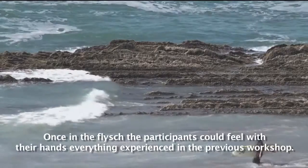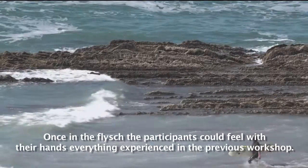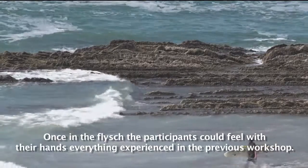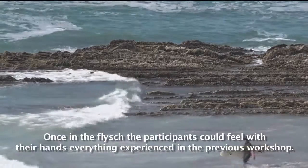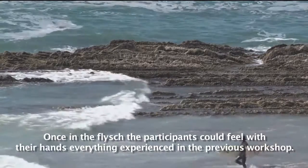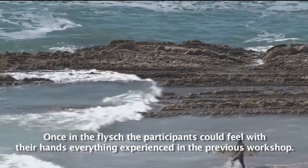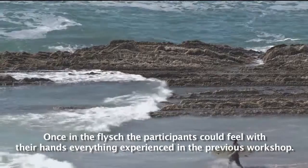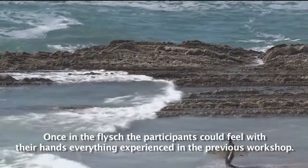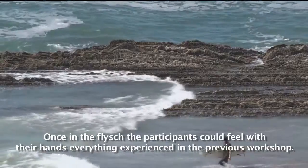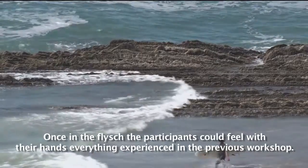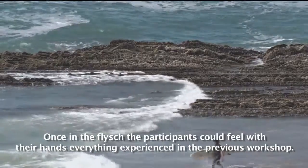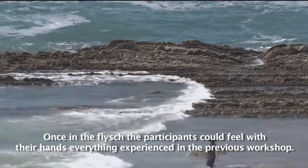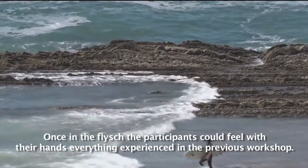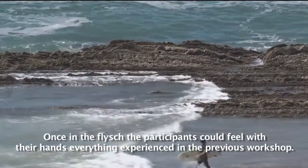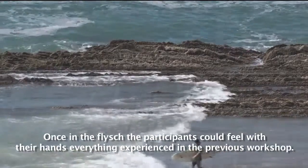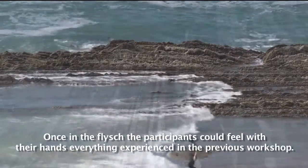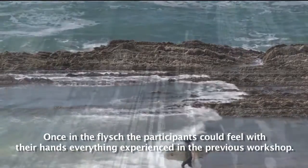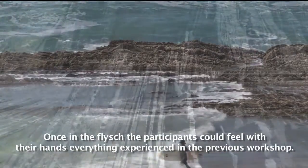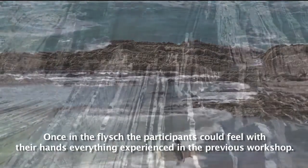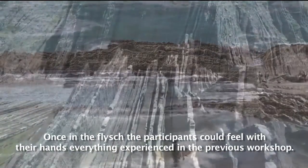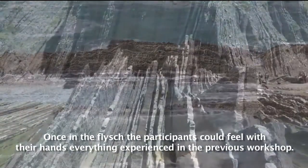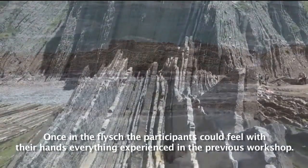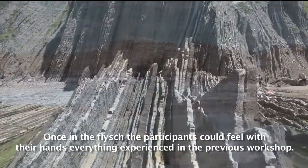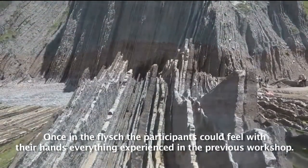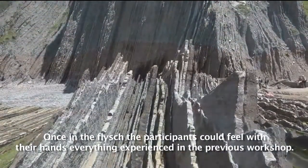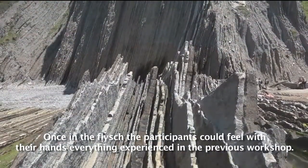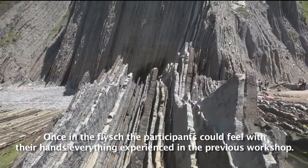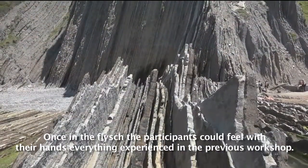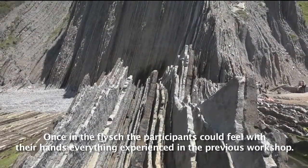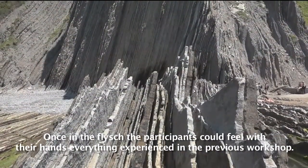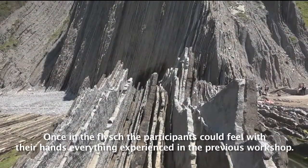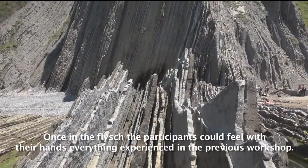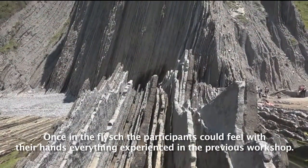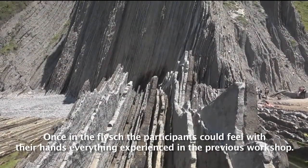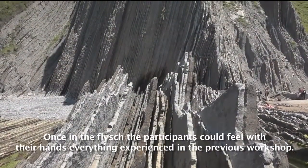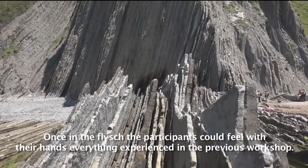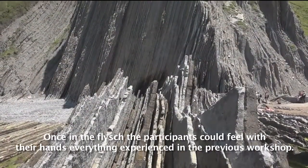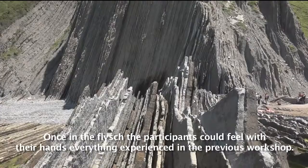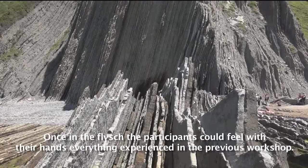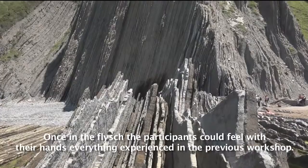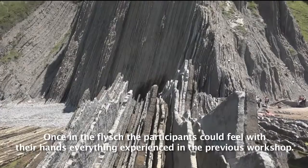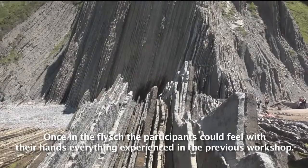Una vez en el Flysch y también ayudados por el tacto, pudieron reconocer todo lo que habían experimentado en el taller previo.